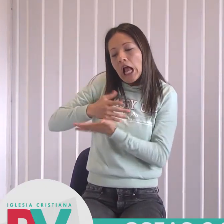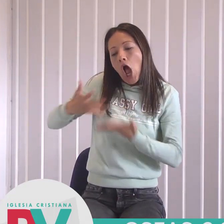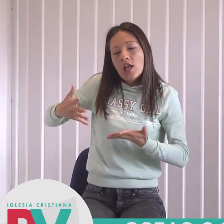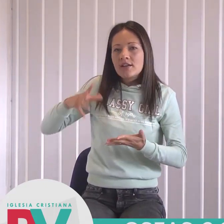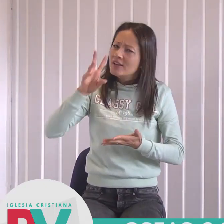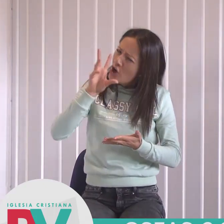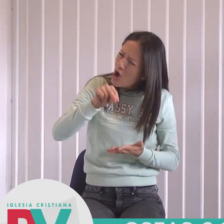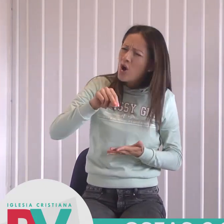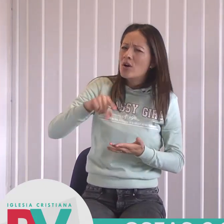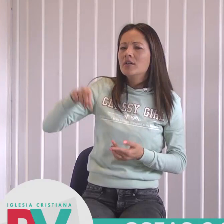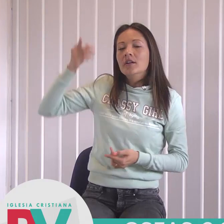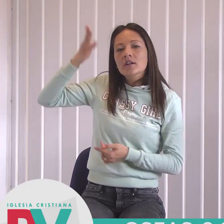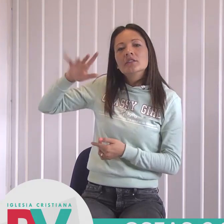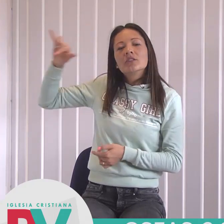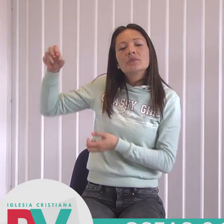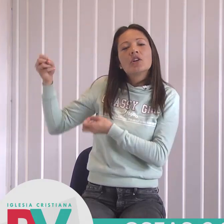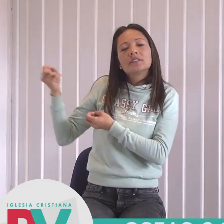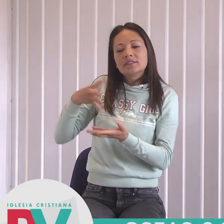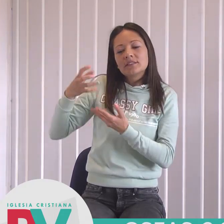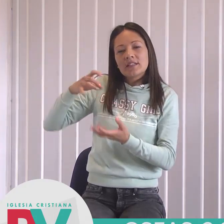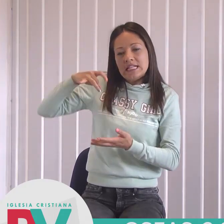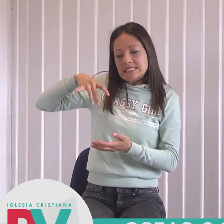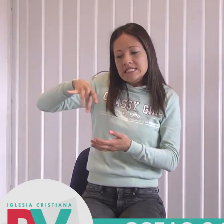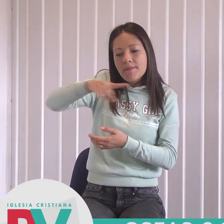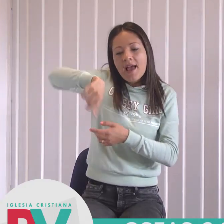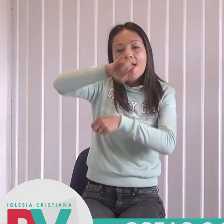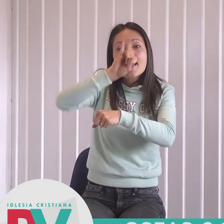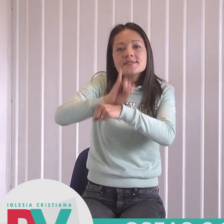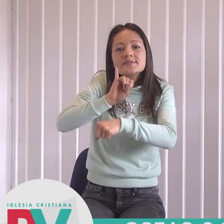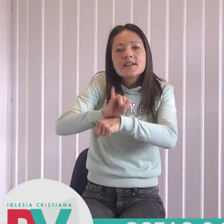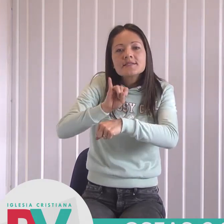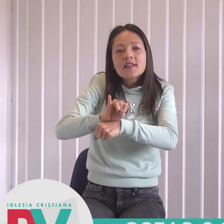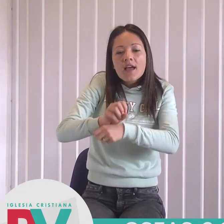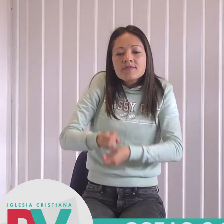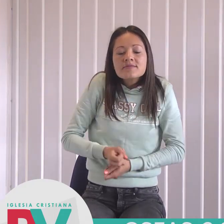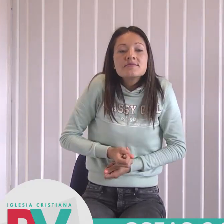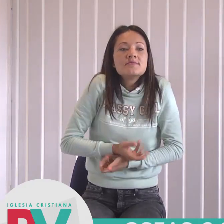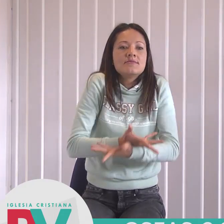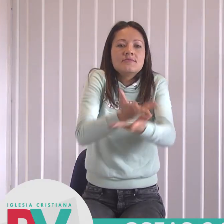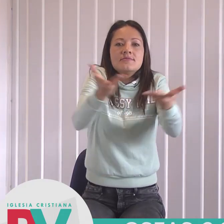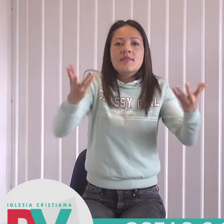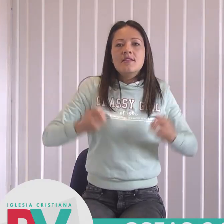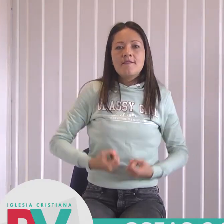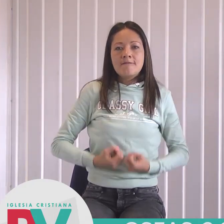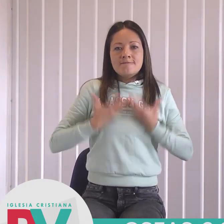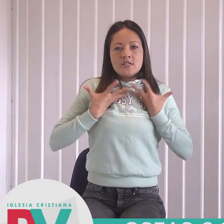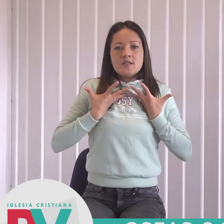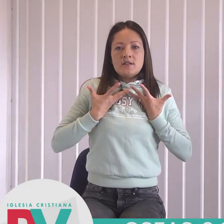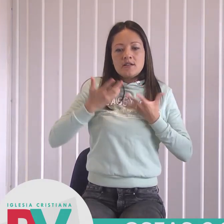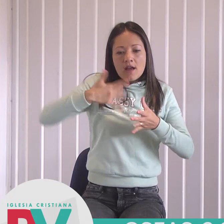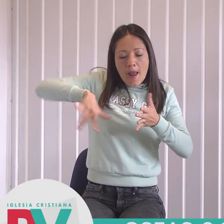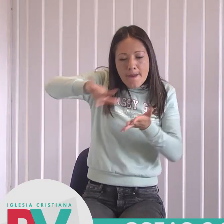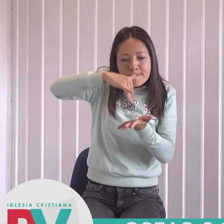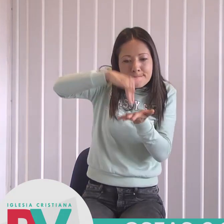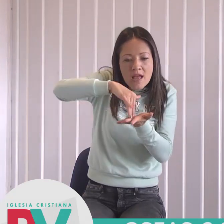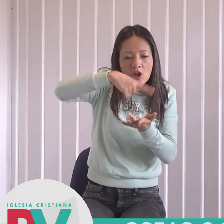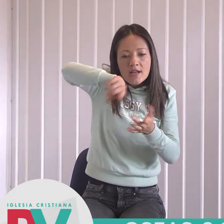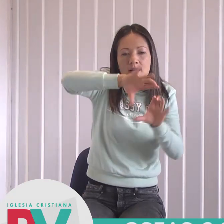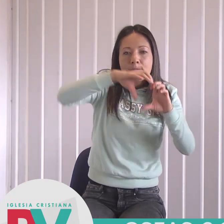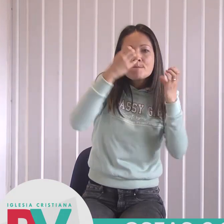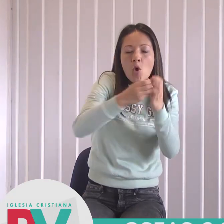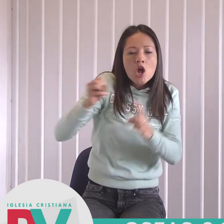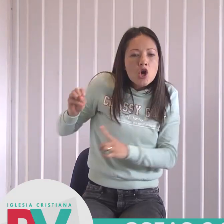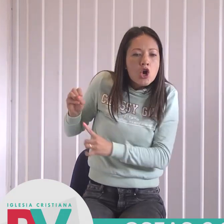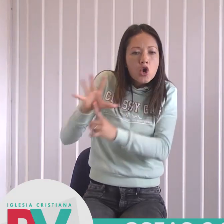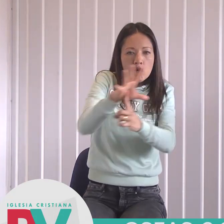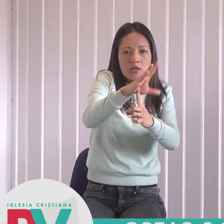no, sino que Él es el que siembra la iglesia, que da vida y es sal en medio de este mundo y es luz en medio de